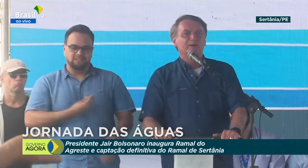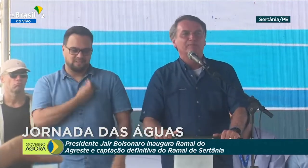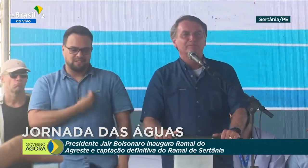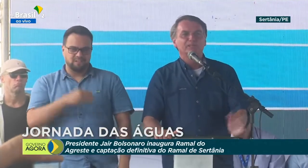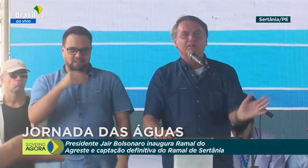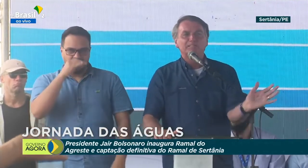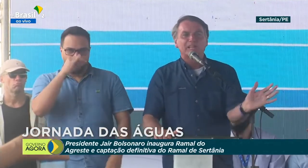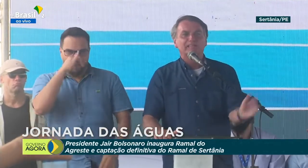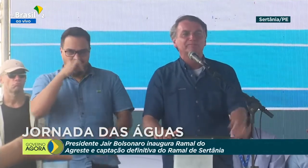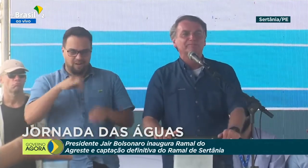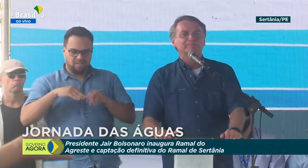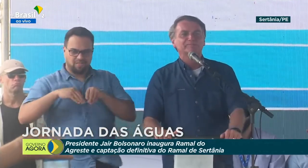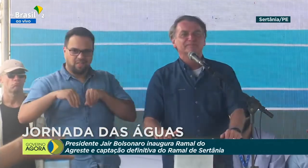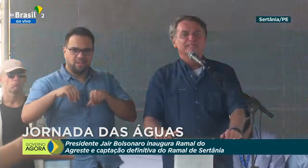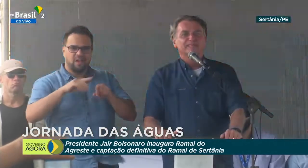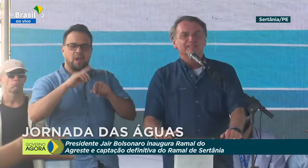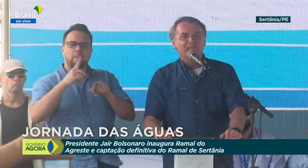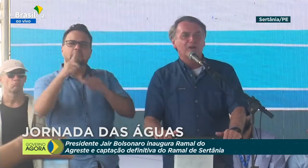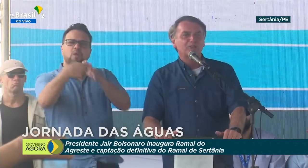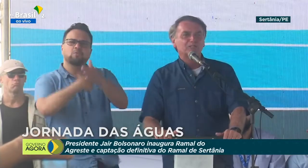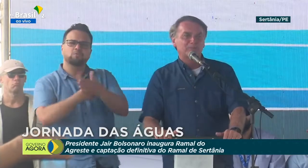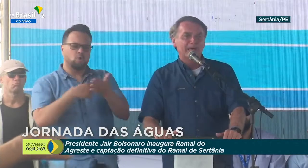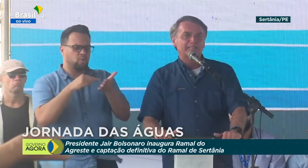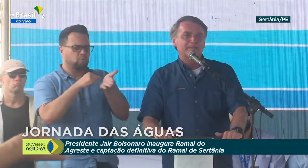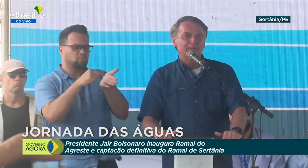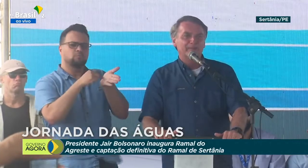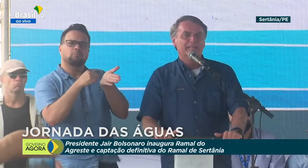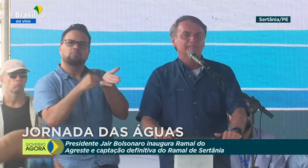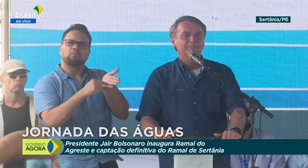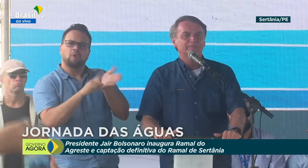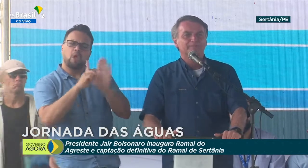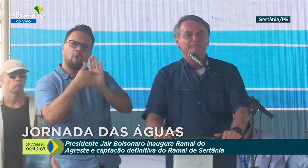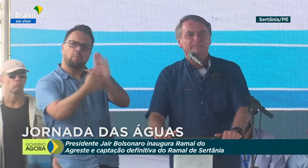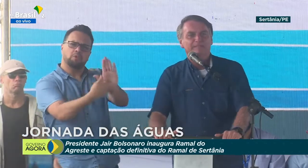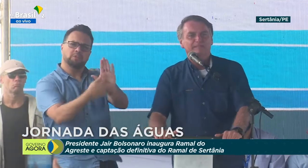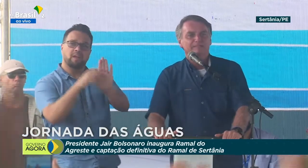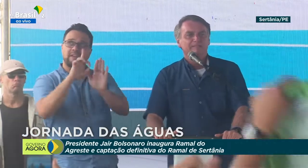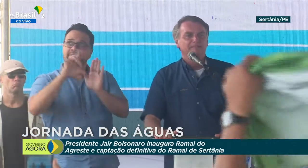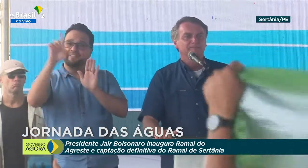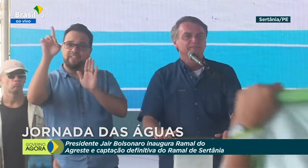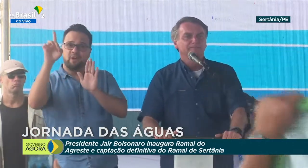na minha mão. E eu mostrei. Deus, pátria, família.